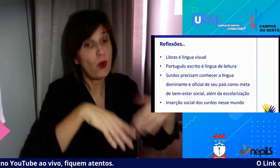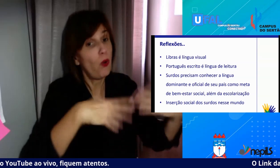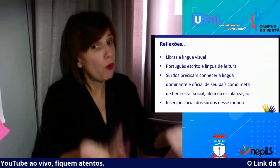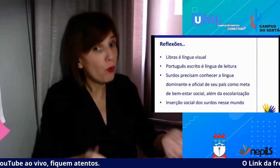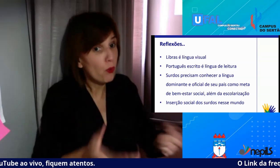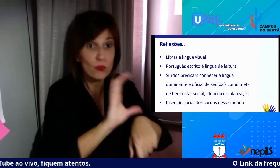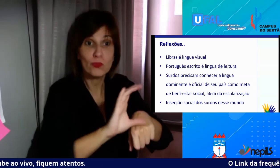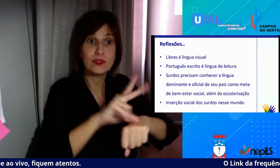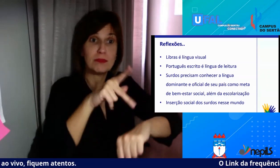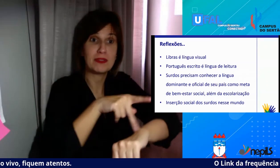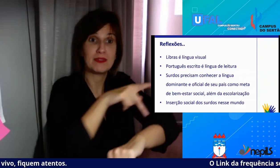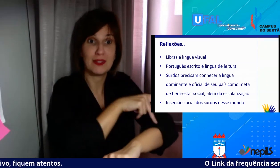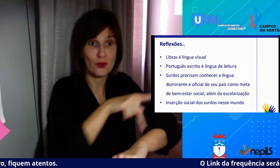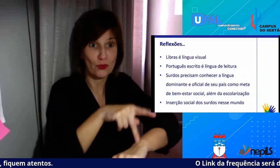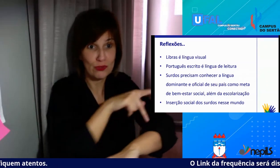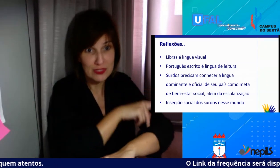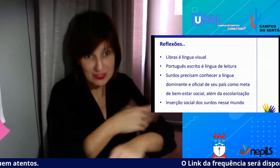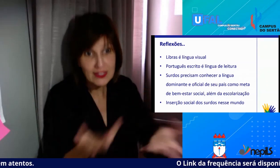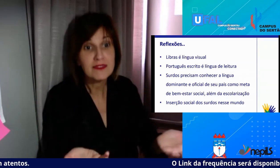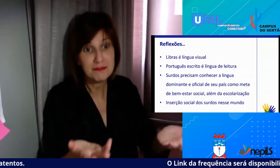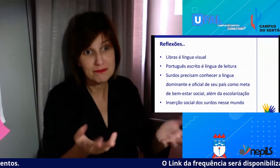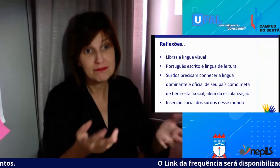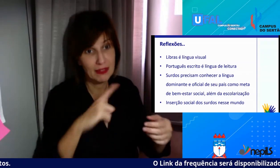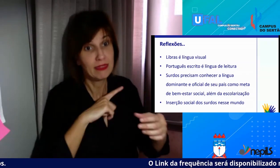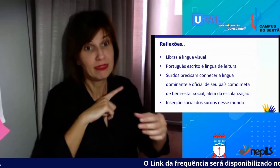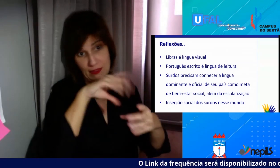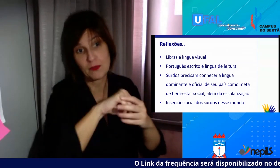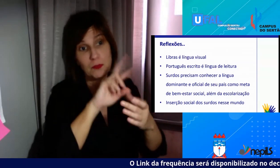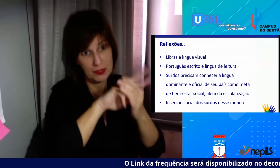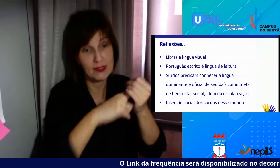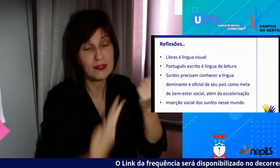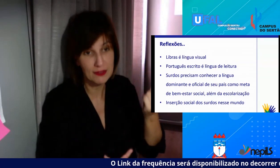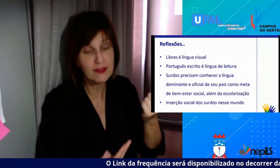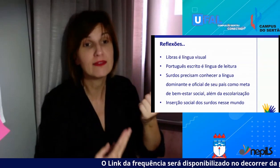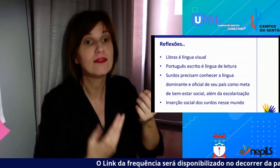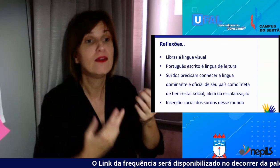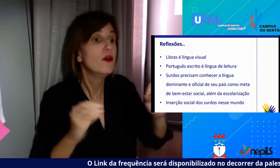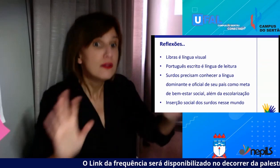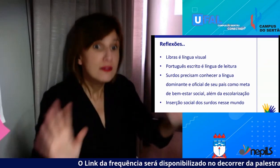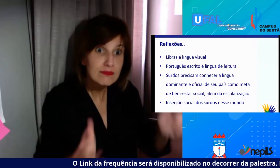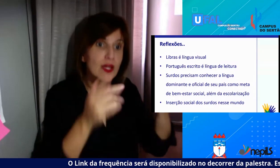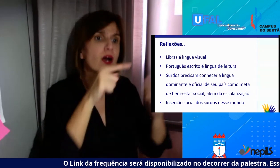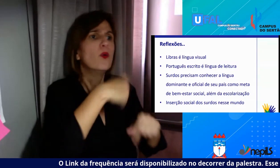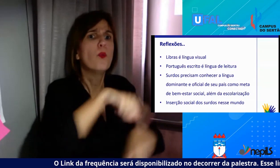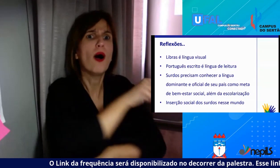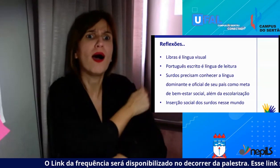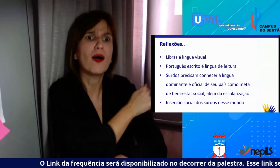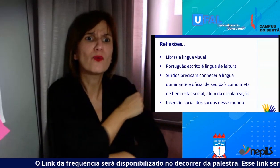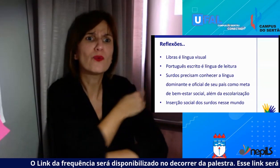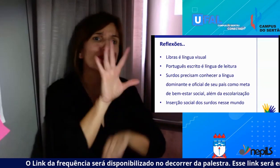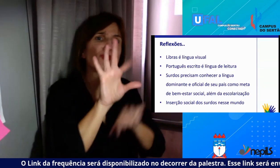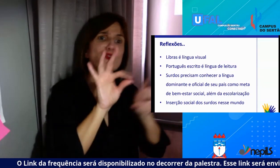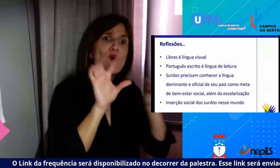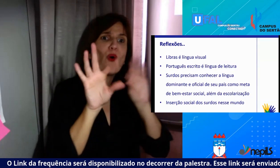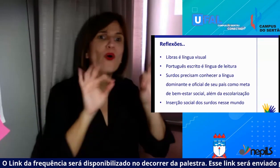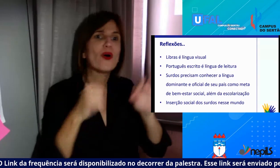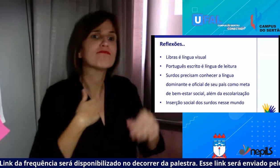seguir, trabalhar em diferentes cursos, pedagogia, letras libras, dentro da educação